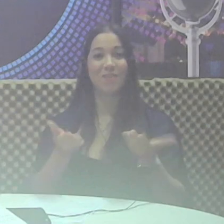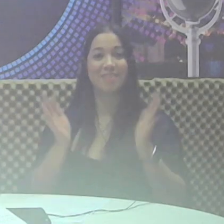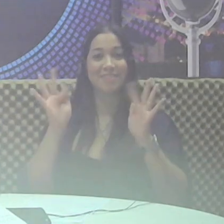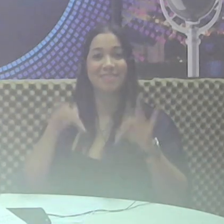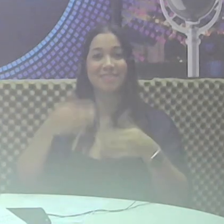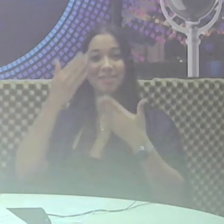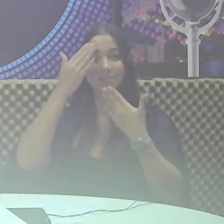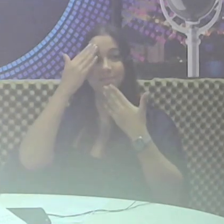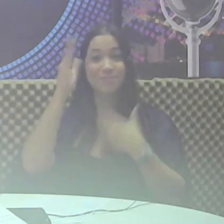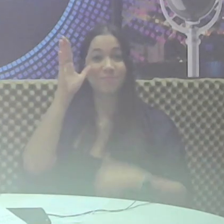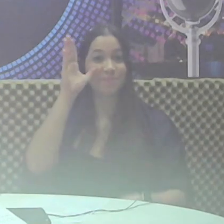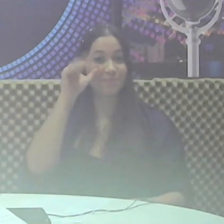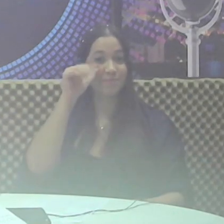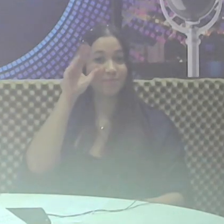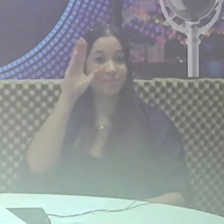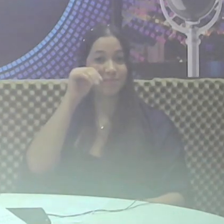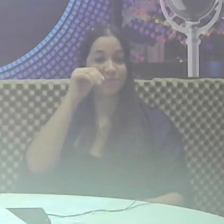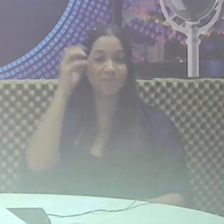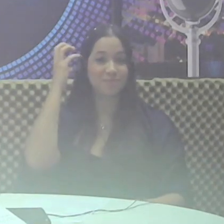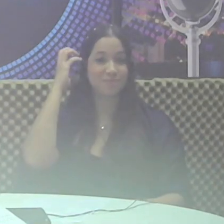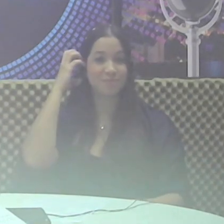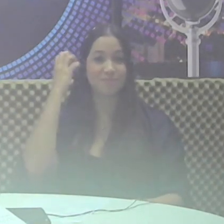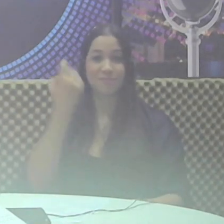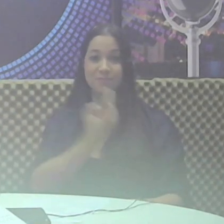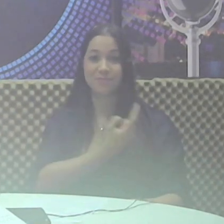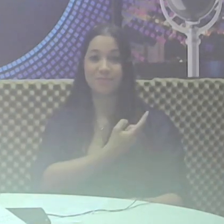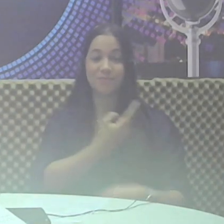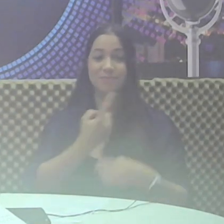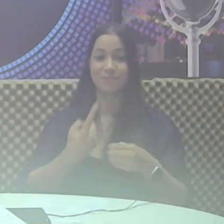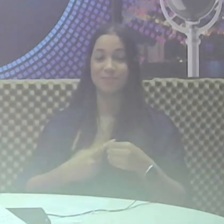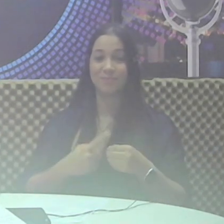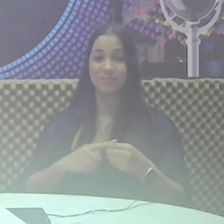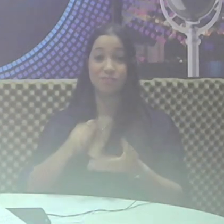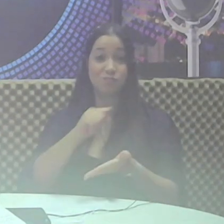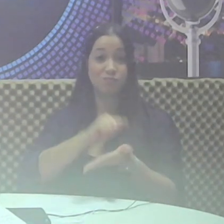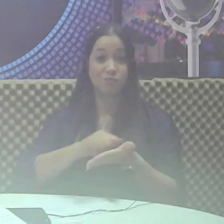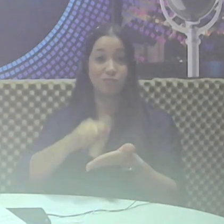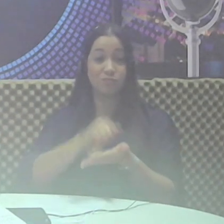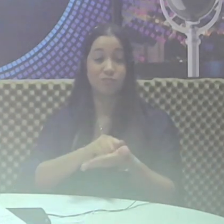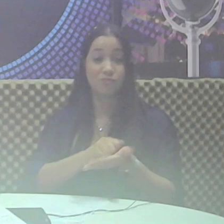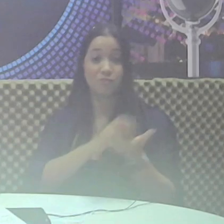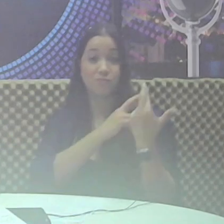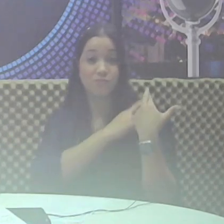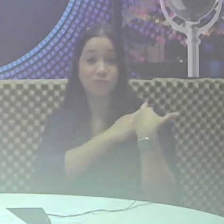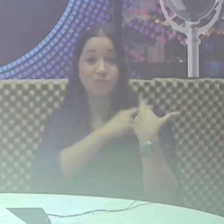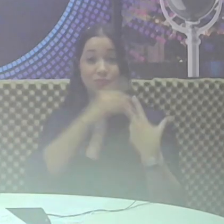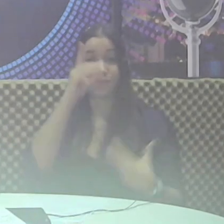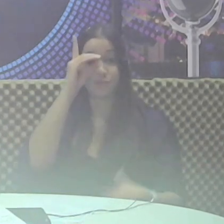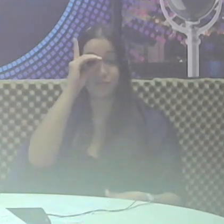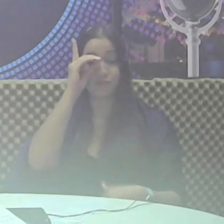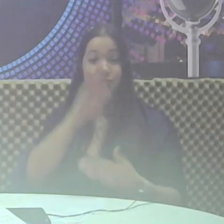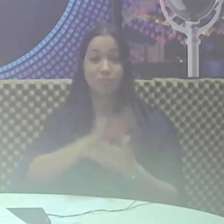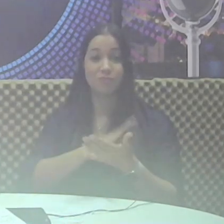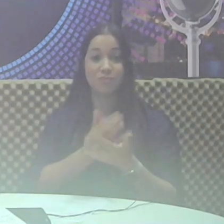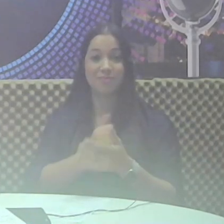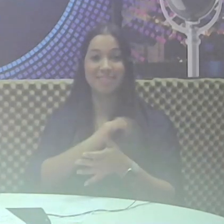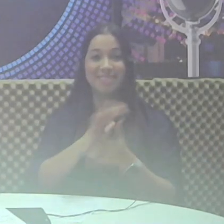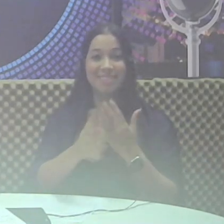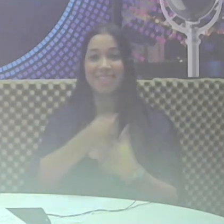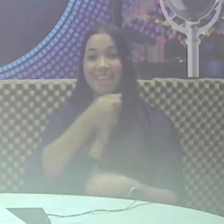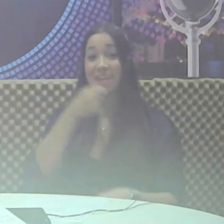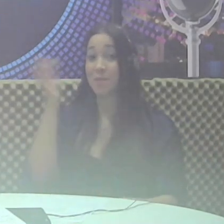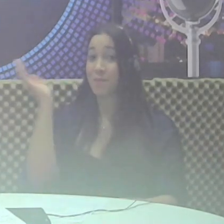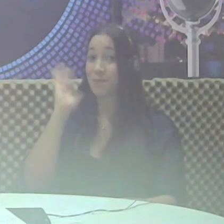aqui. Obrigado pela sua audiência. Rádio Nossa Cidade. Edição Daniela Aires. Tradução em